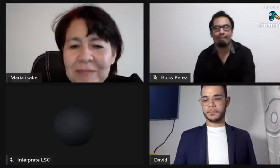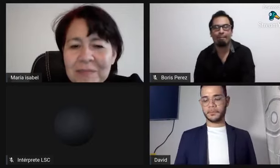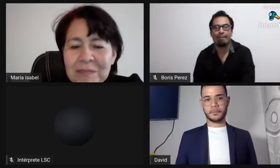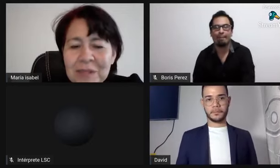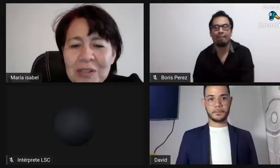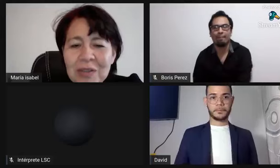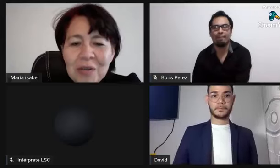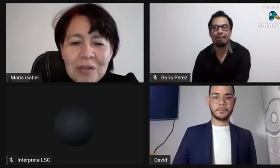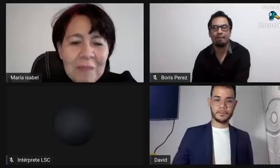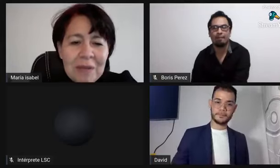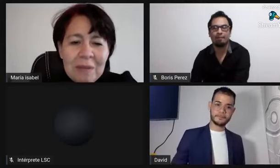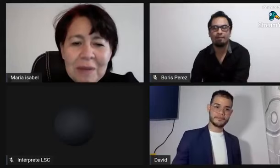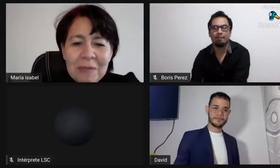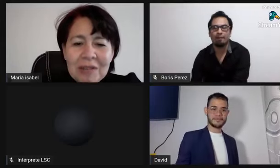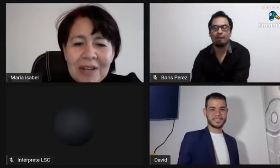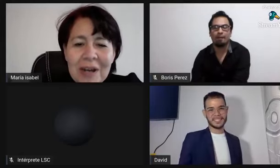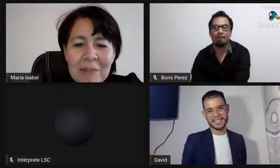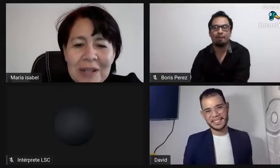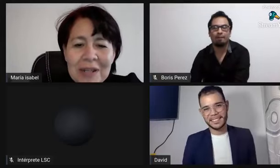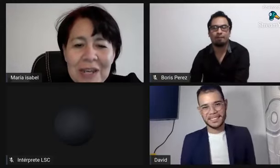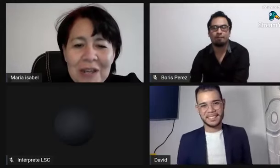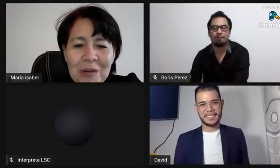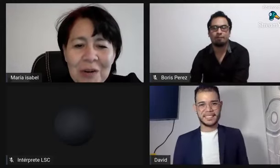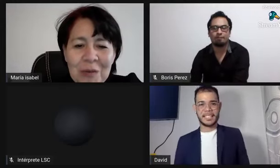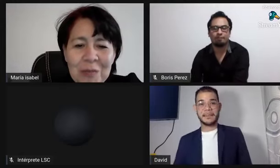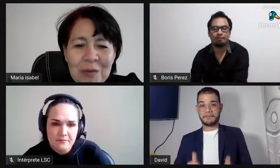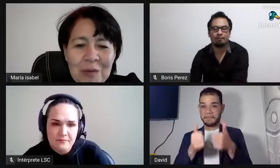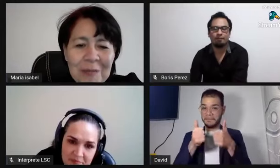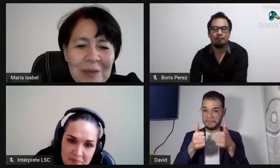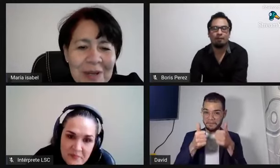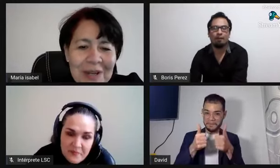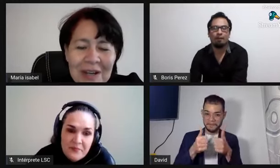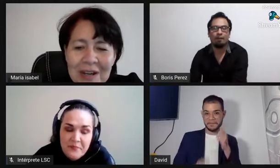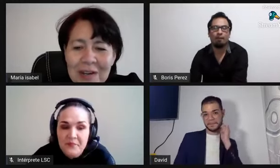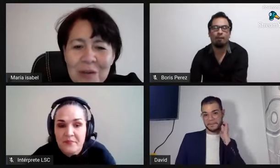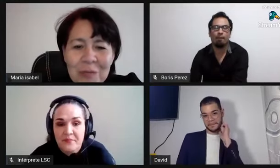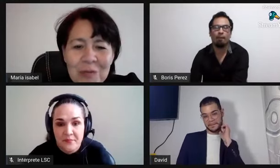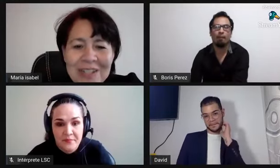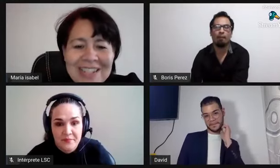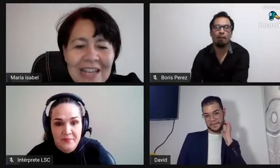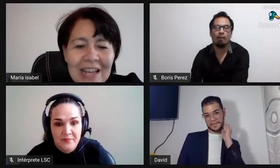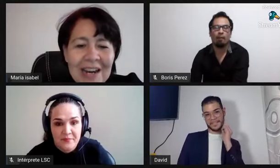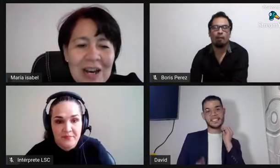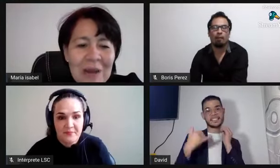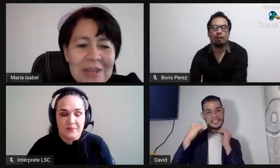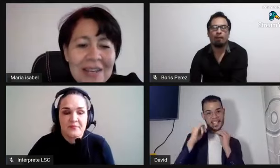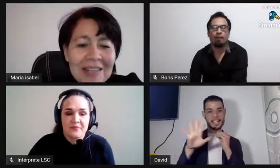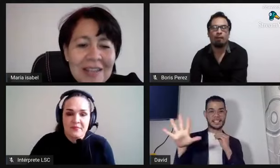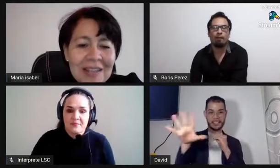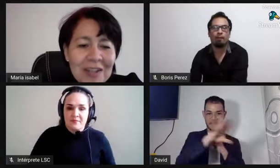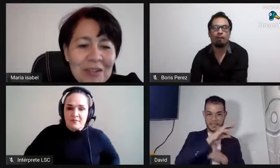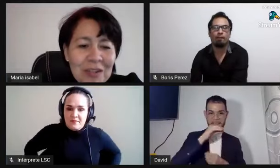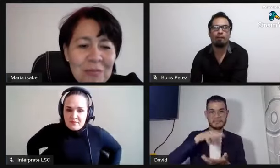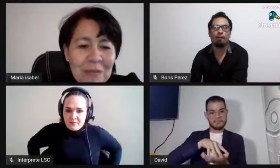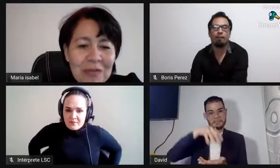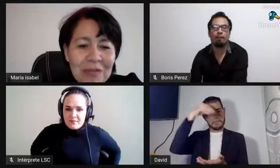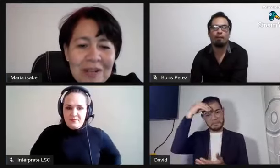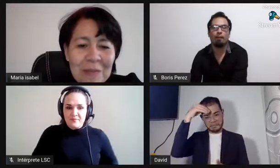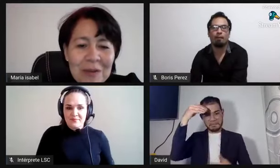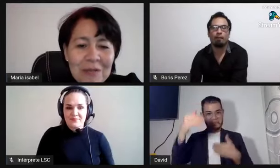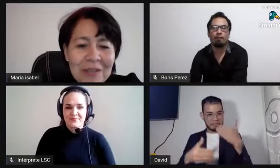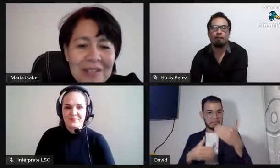Bueno, qué bueno que ya pues todos también vamos aprendiendo a cómo utilizar